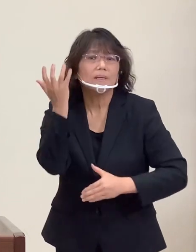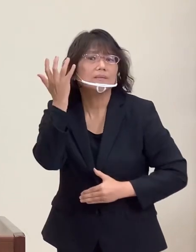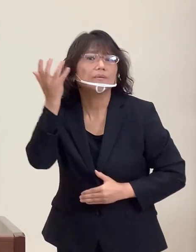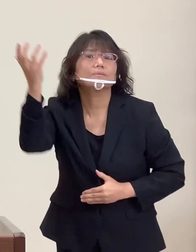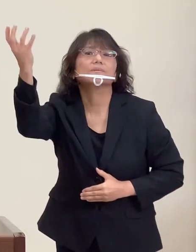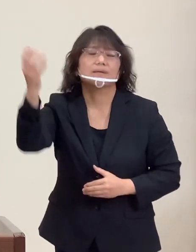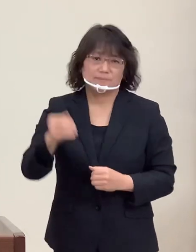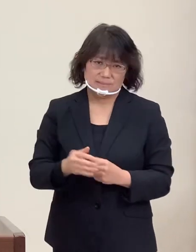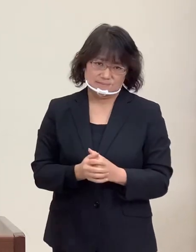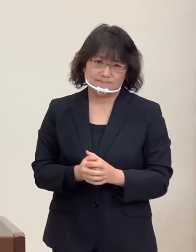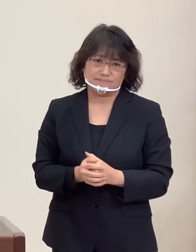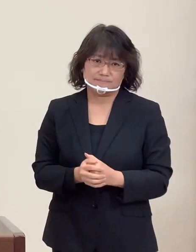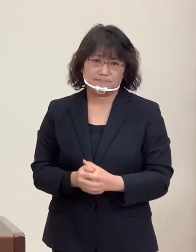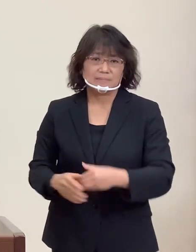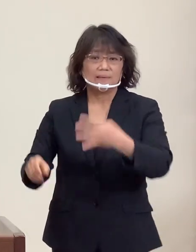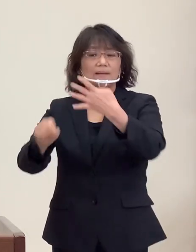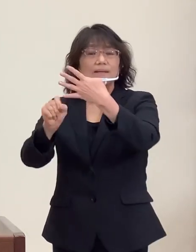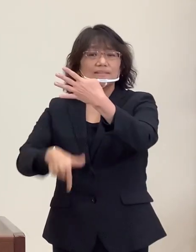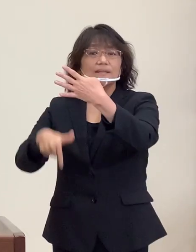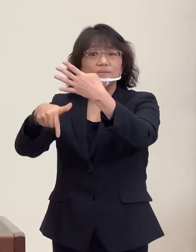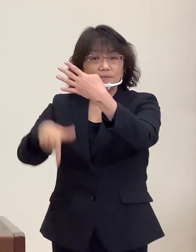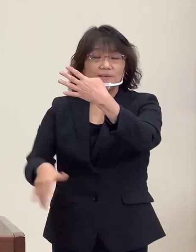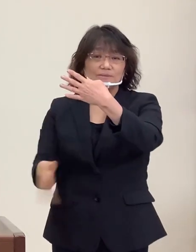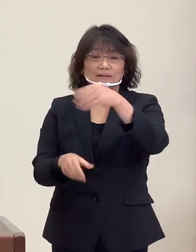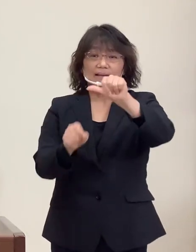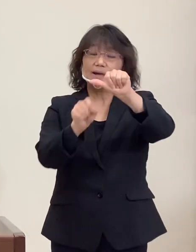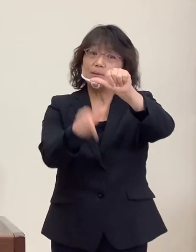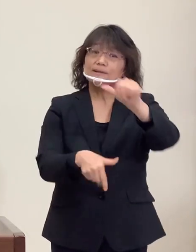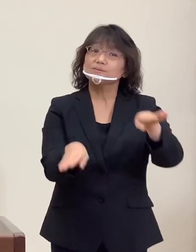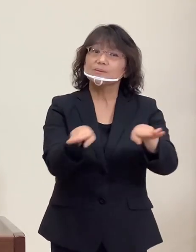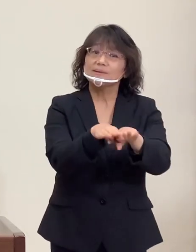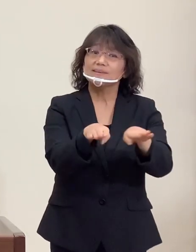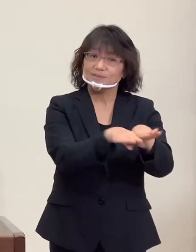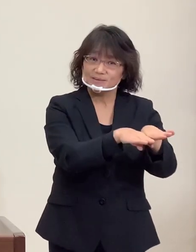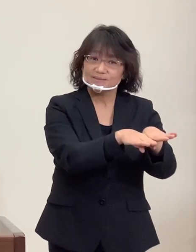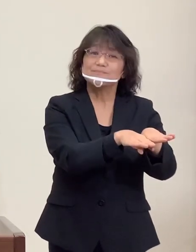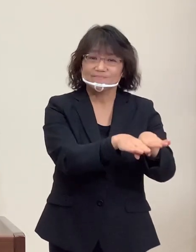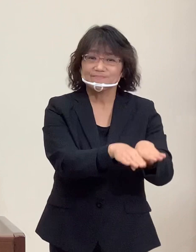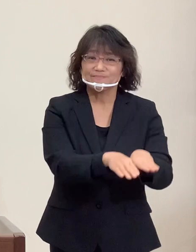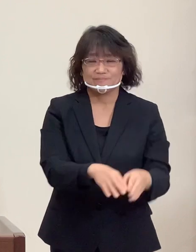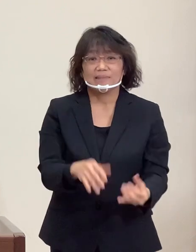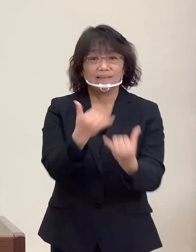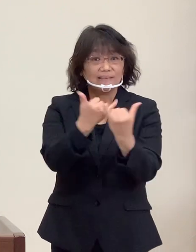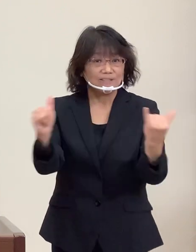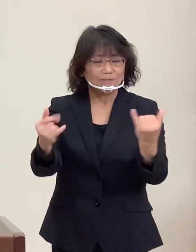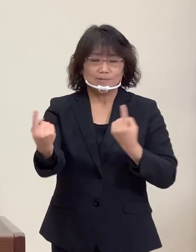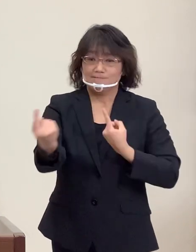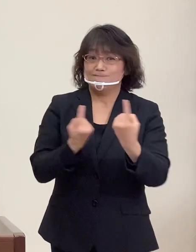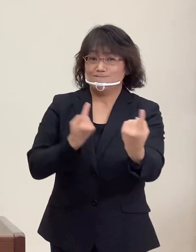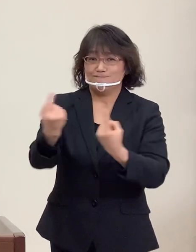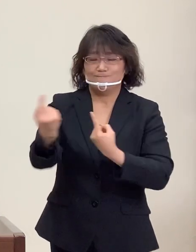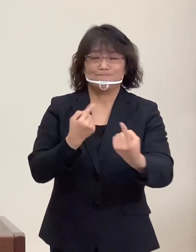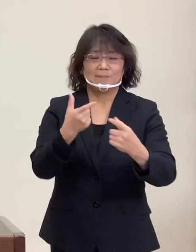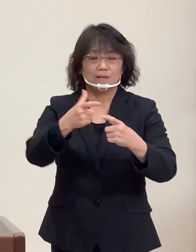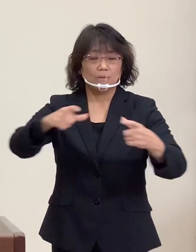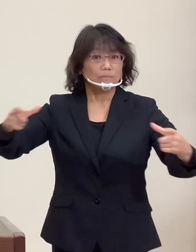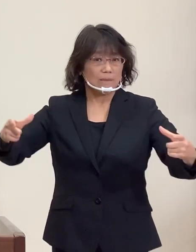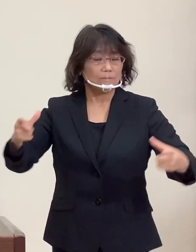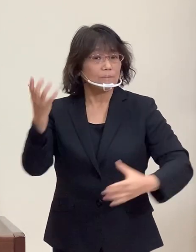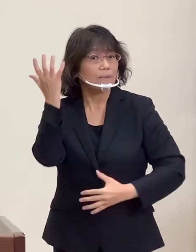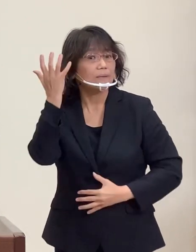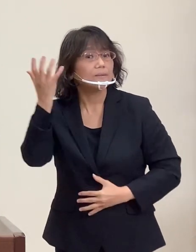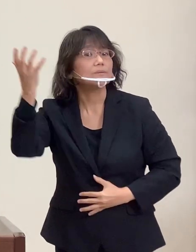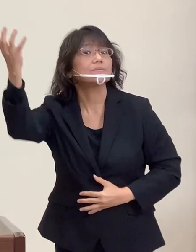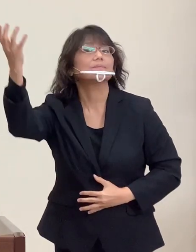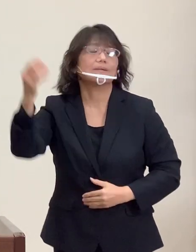ます今月下旬から5月の大型連休にかけまして人の往来が多くは多くなることが予想さ